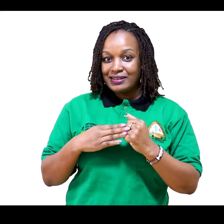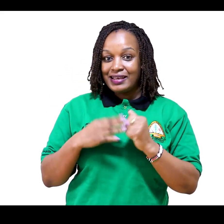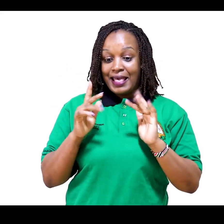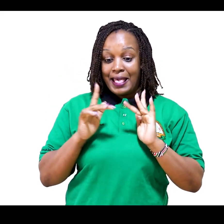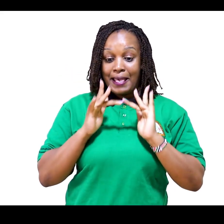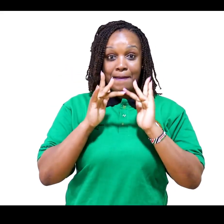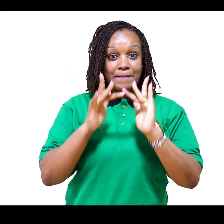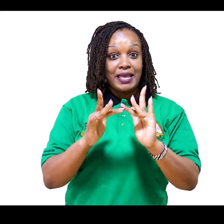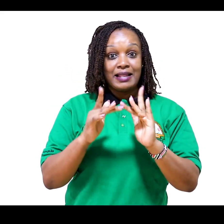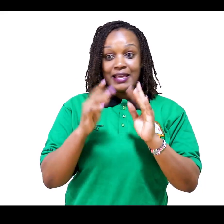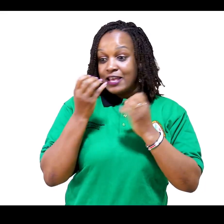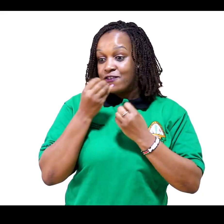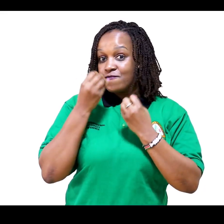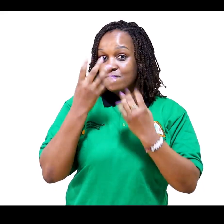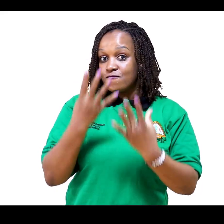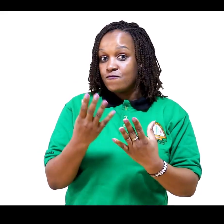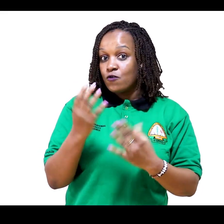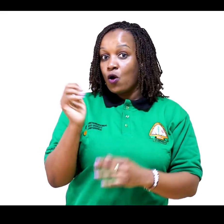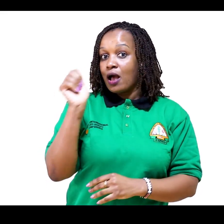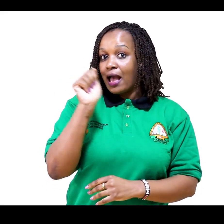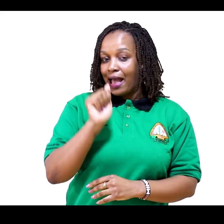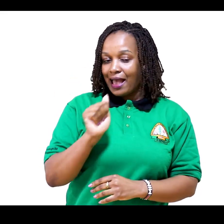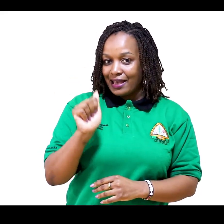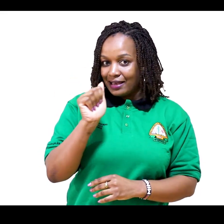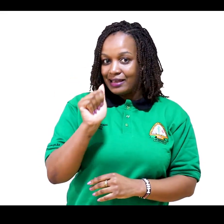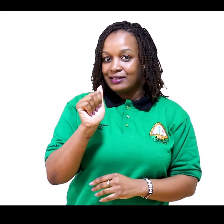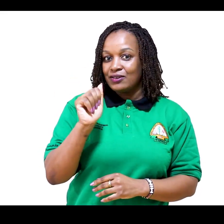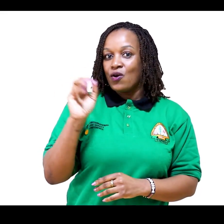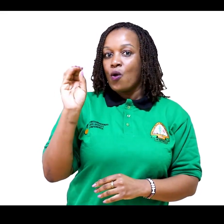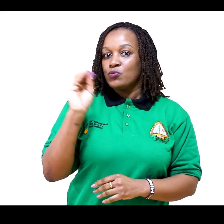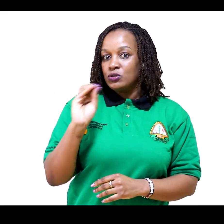15700 kwa watumizi wa Safaricom pekee. Barua pepe